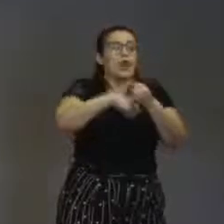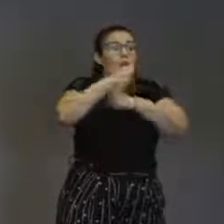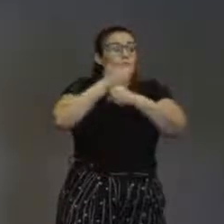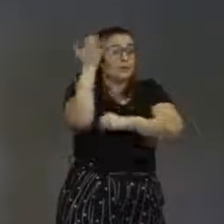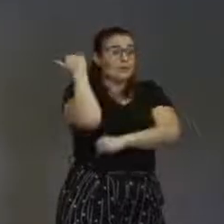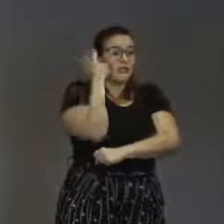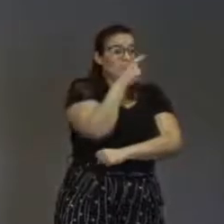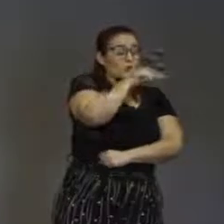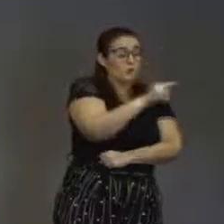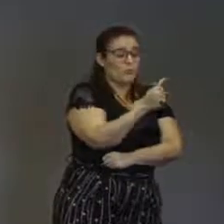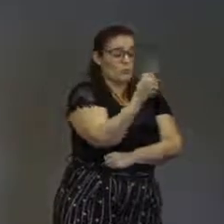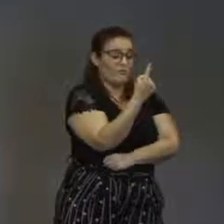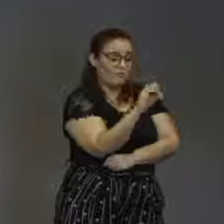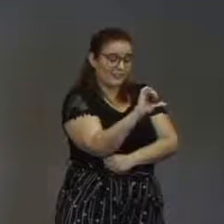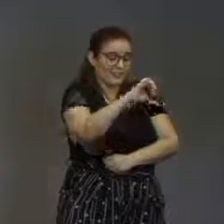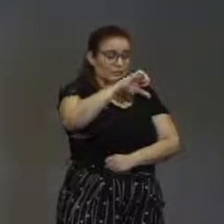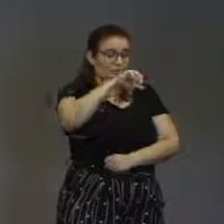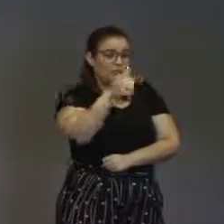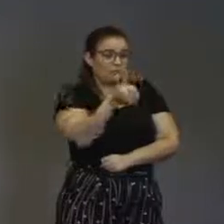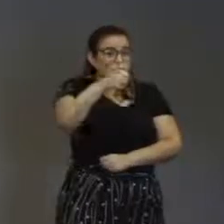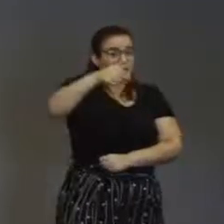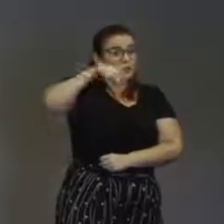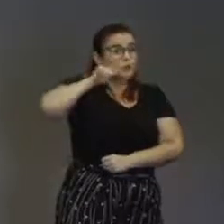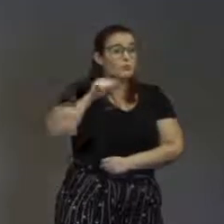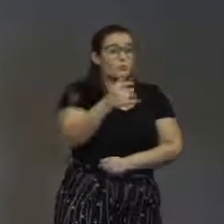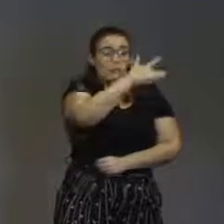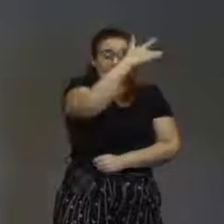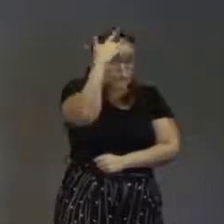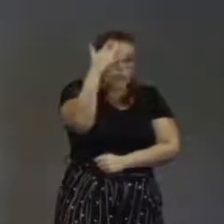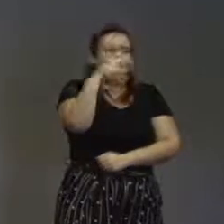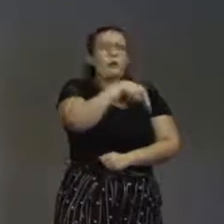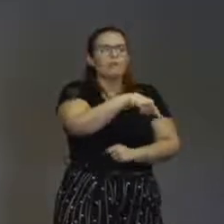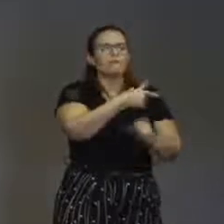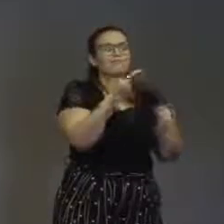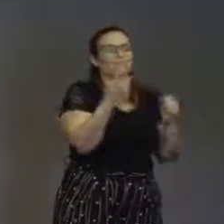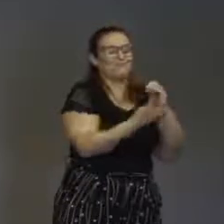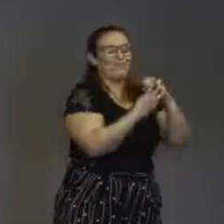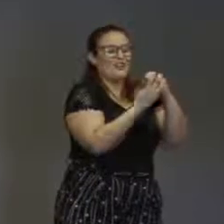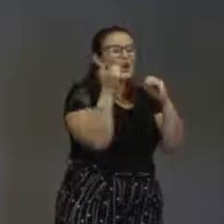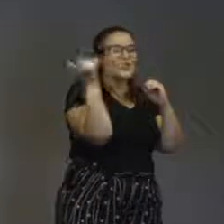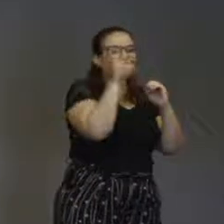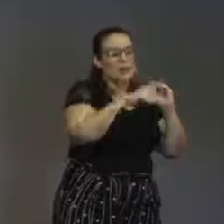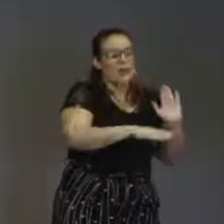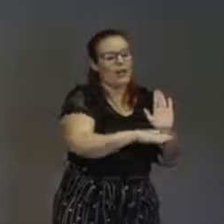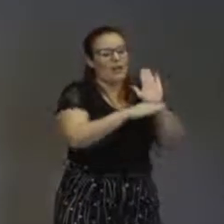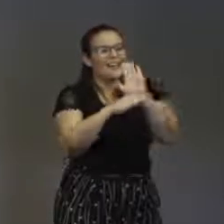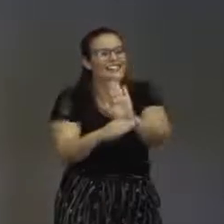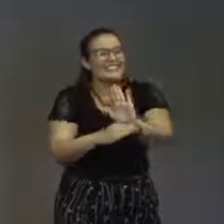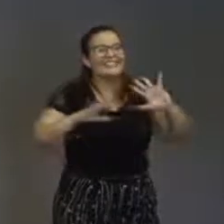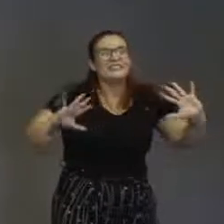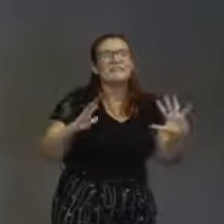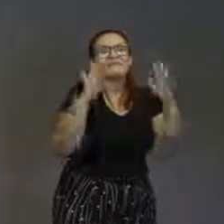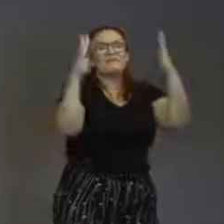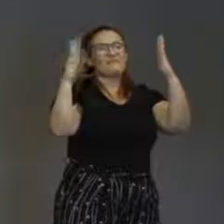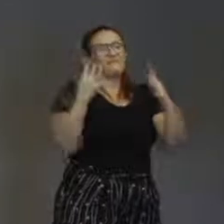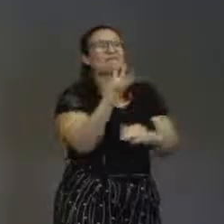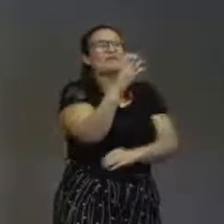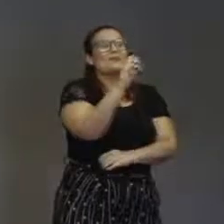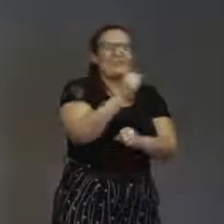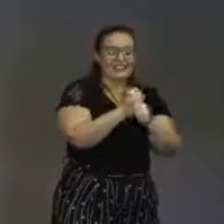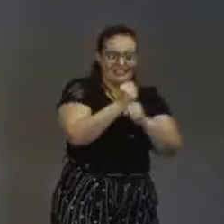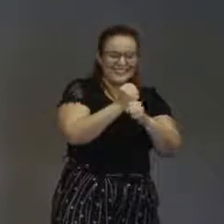foram beneficiadas direta e indiretamente pela Fundação Volkswagen, que irá comemorar lindos 40 anos em